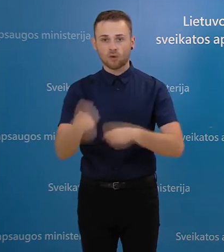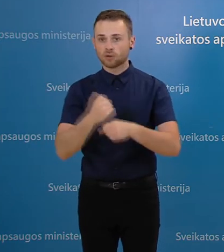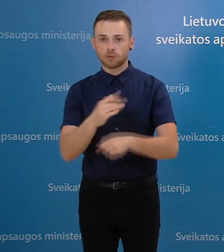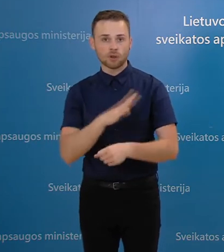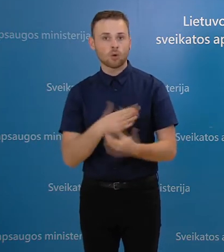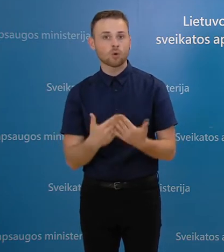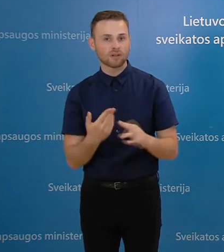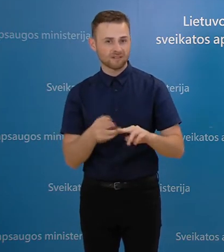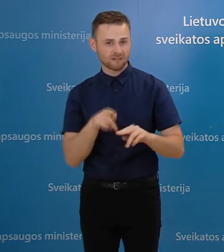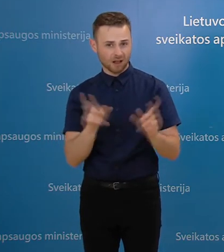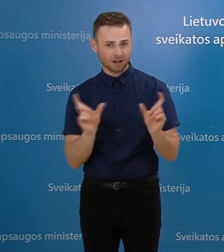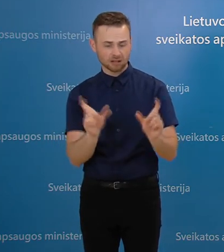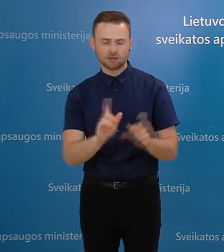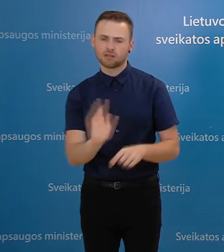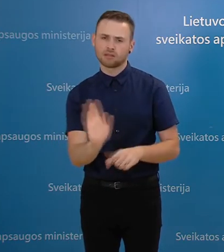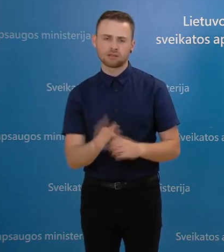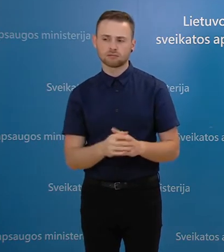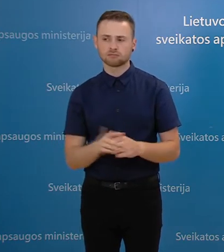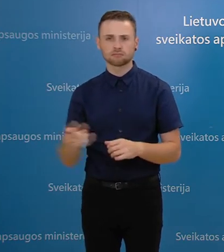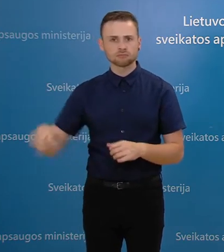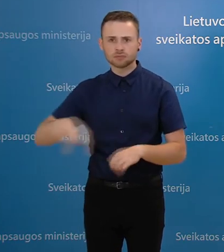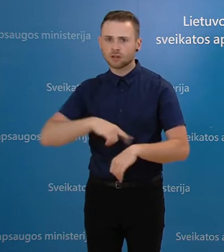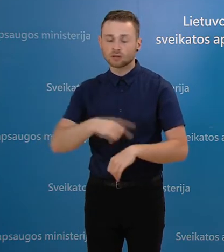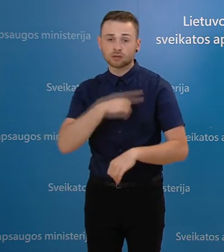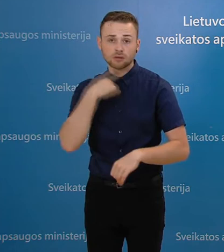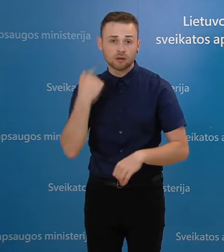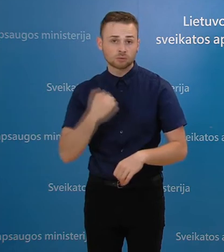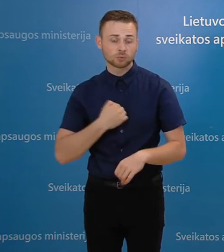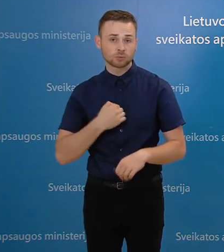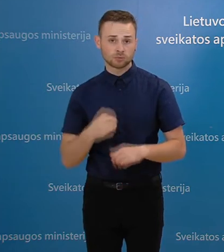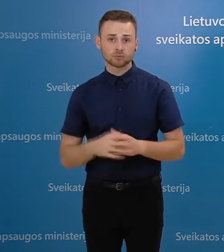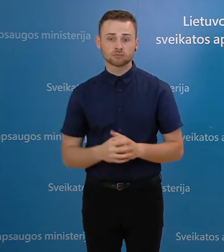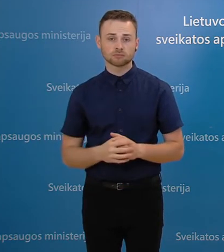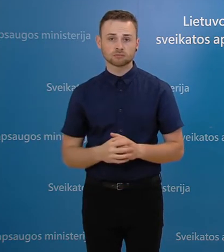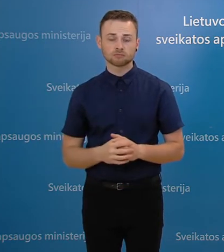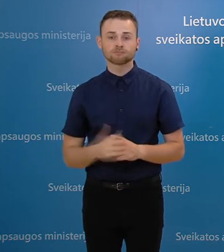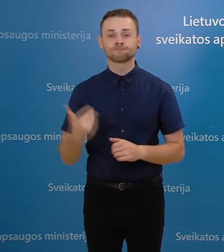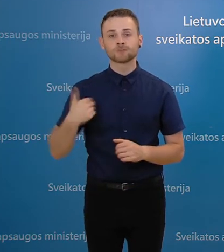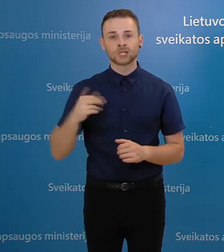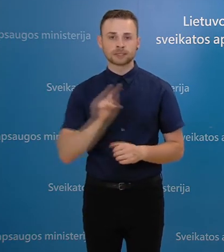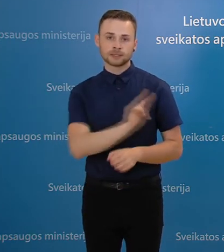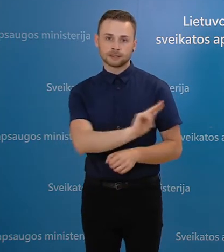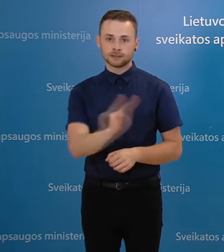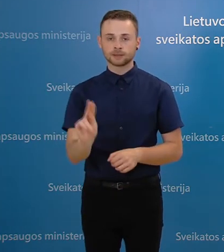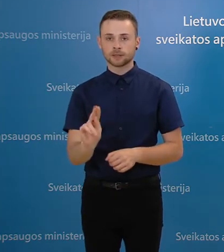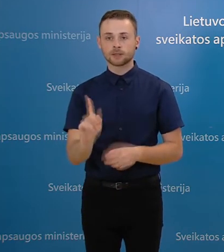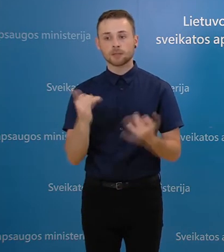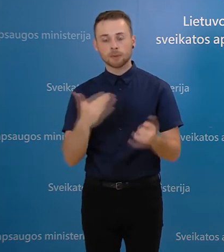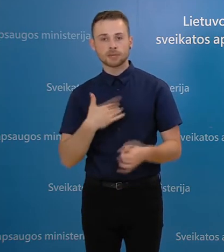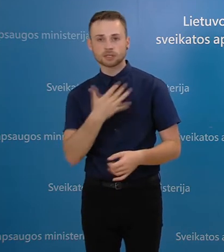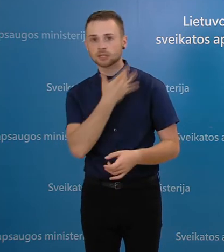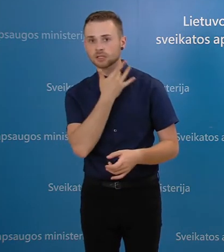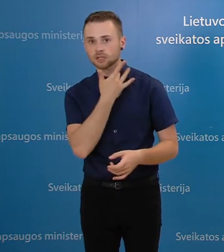tikrai pakankamai daug laiko, jo labiau, kad norėčiau tikrai priminti ir akcentuoti, mes nereikalaujam, kad